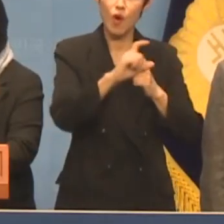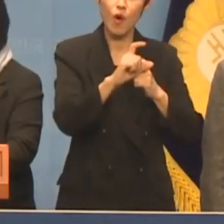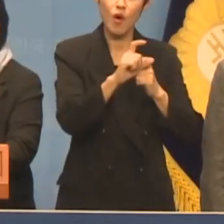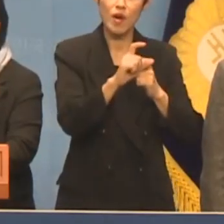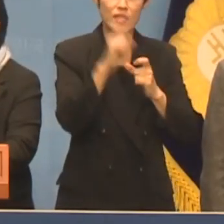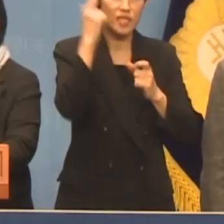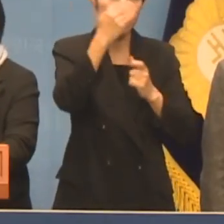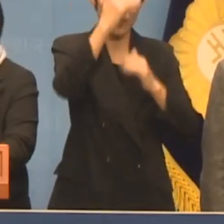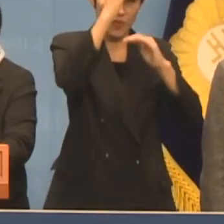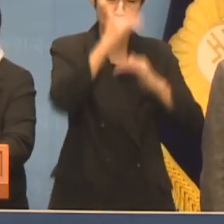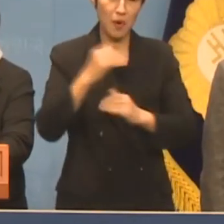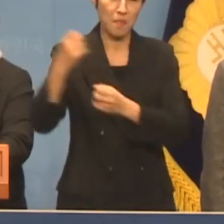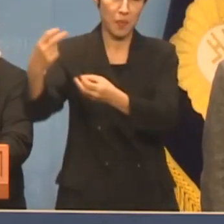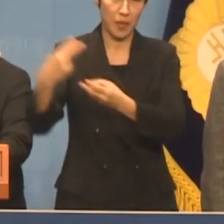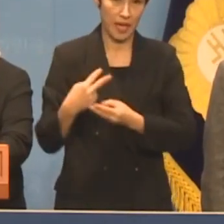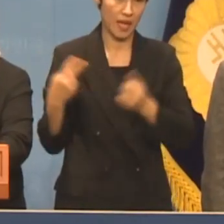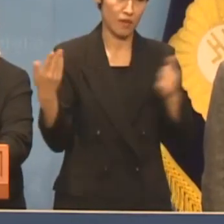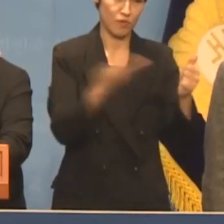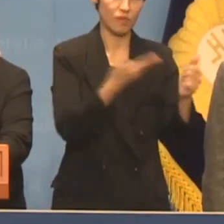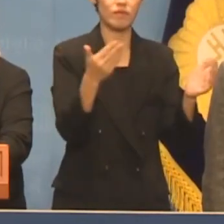질문지를 보내왔다고 합니다.